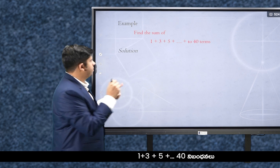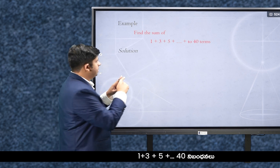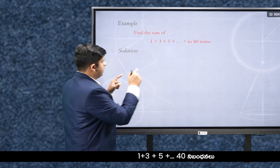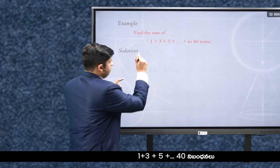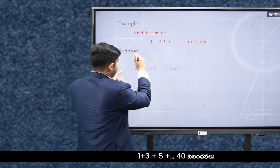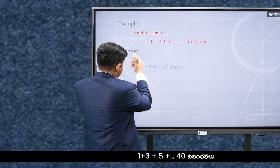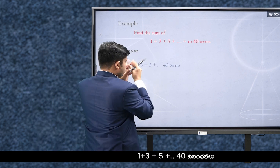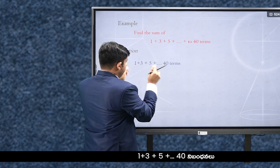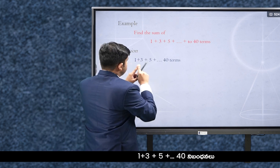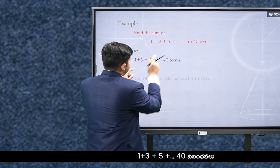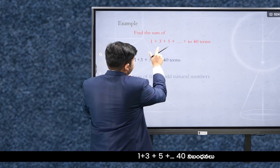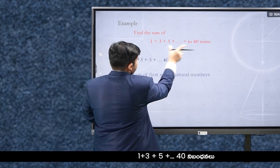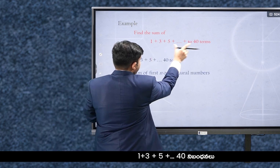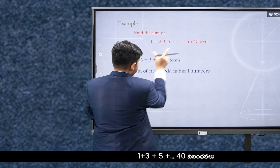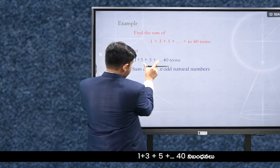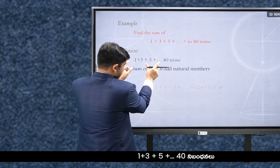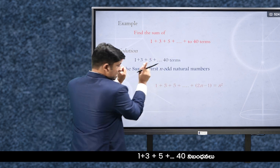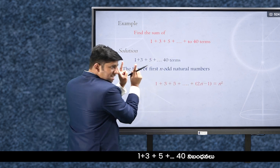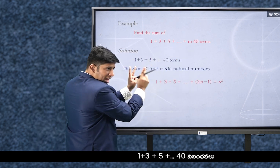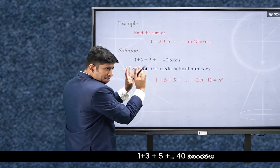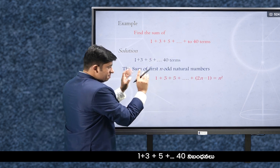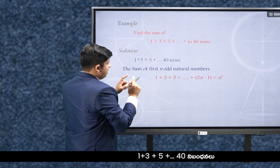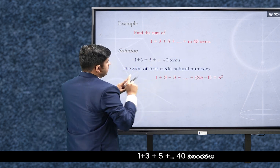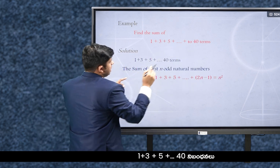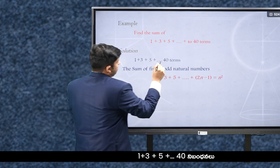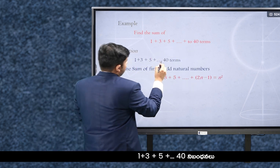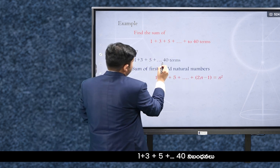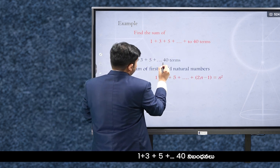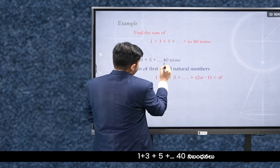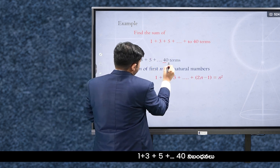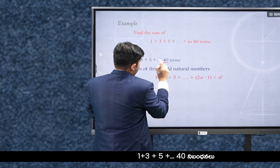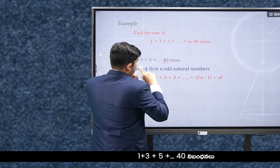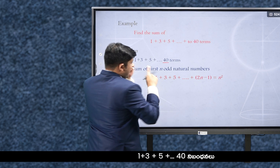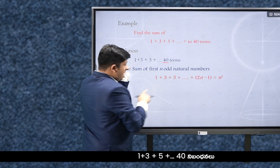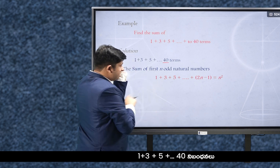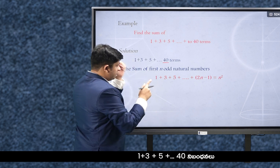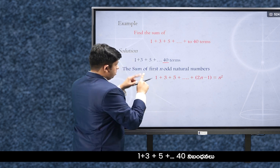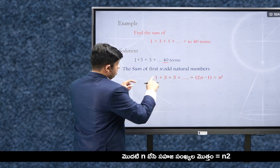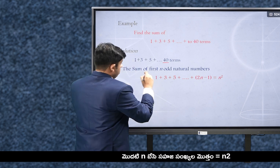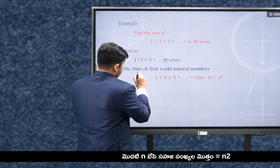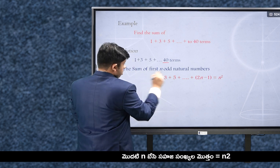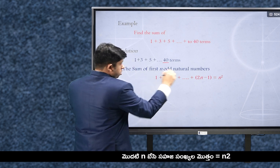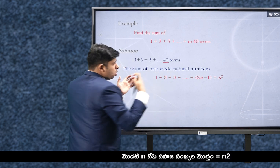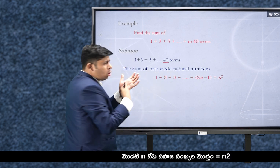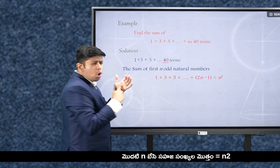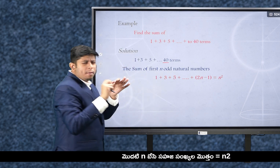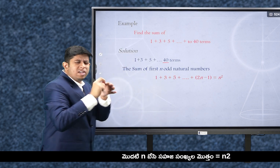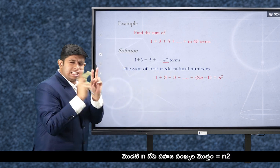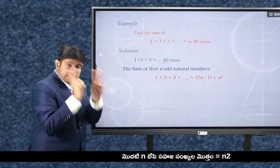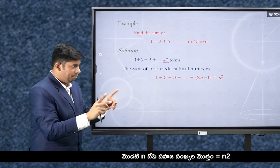1 ప్లస్ 3 ప్లస్ 5 అండ్ సో ఆన్ ప్లస్ 40 నిబంధనలు మొదటి n బేసి సహజ సంఖ్యల